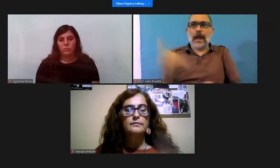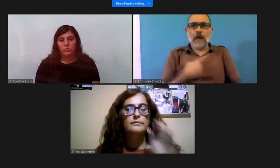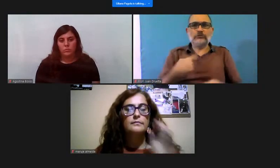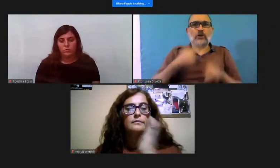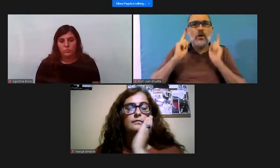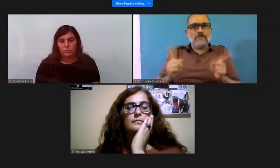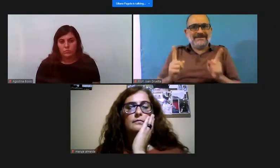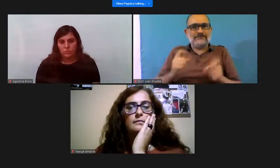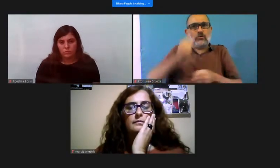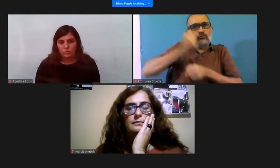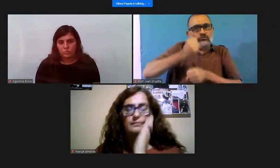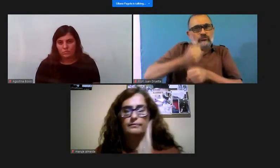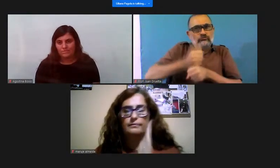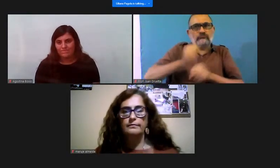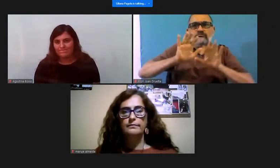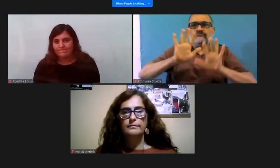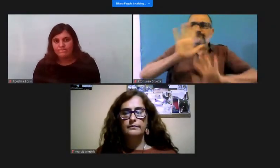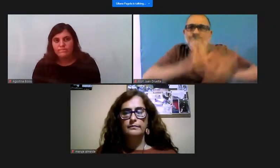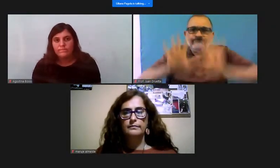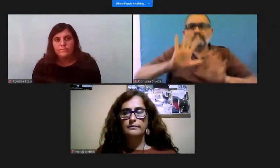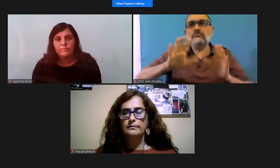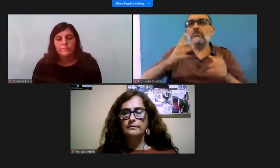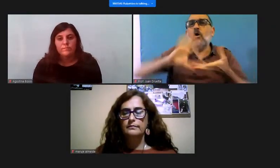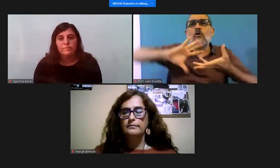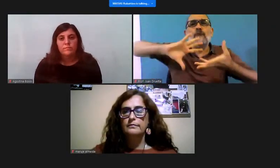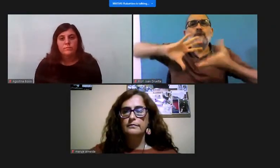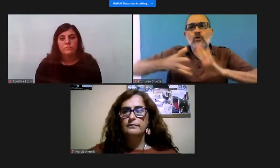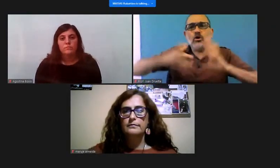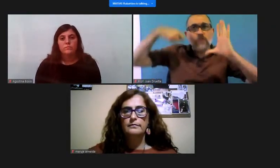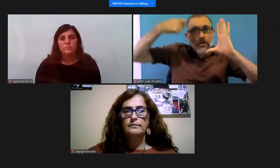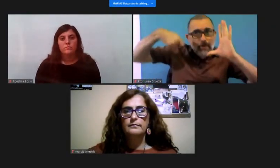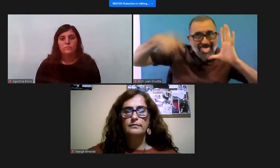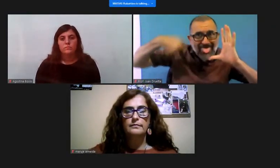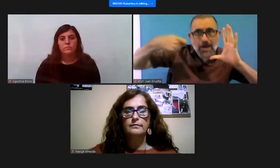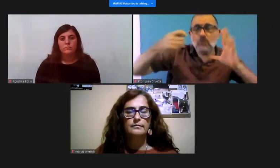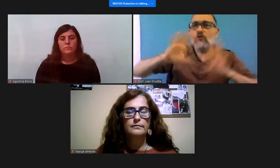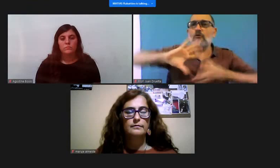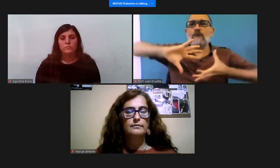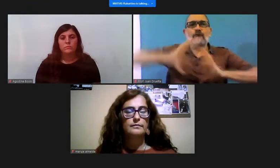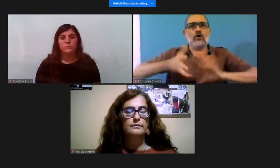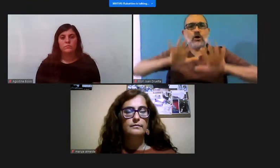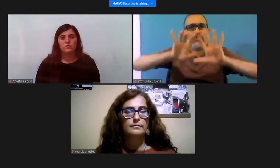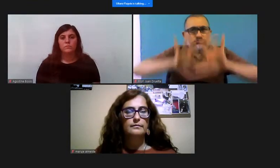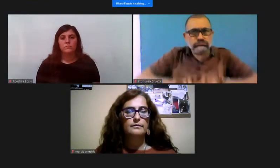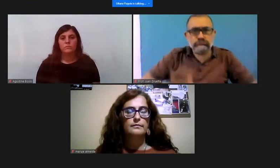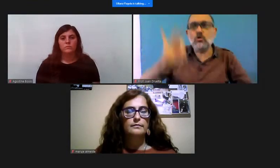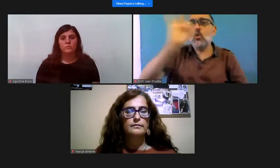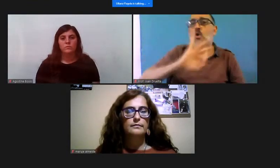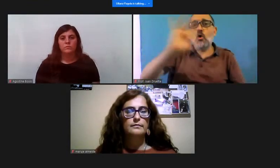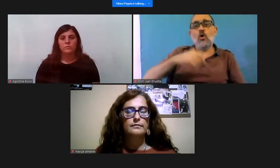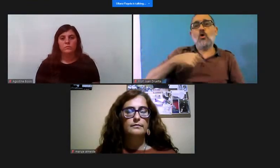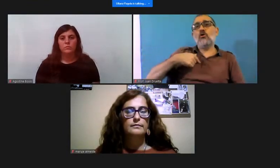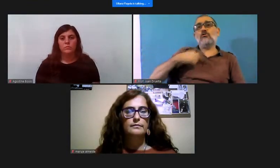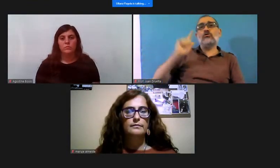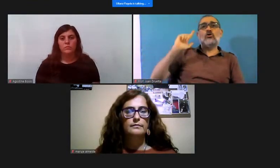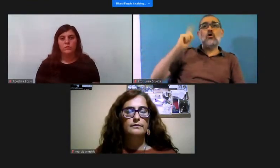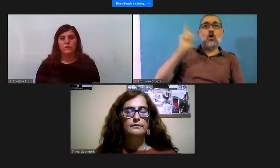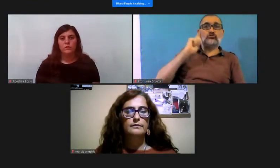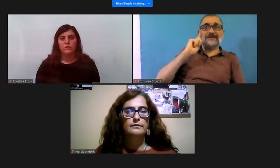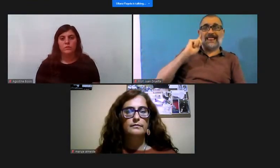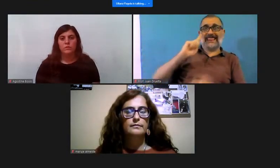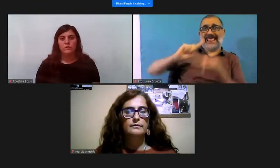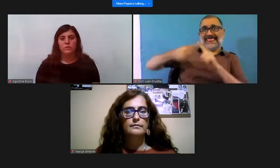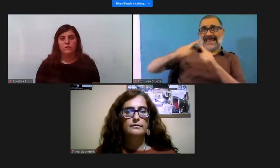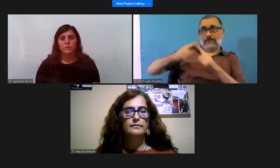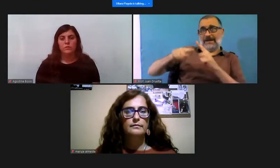podemos, como investigadores o investigadoras, nosotros también como personas sordas podemos grabar